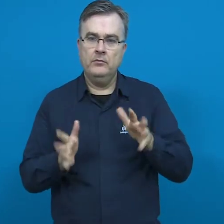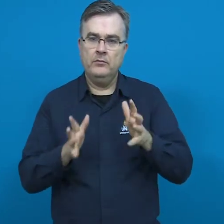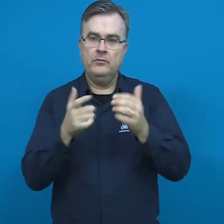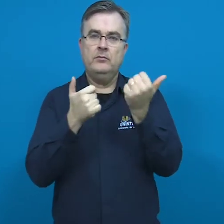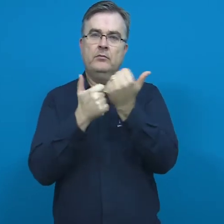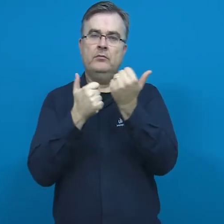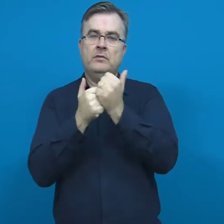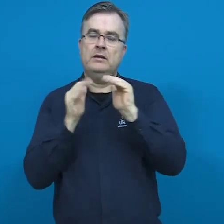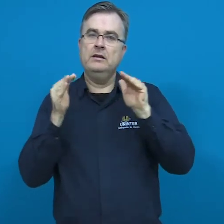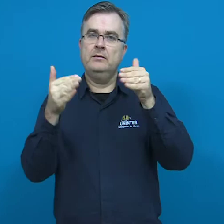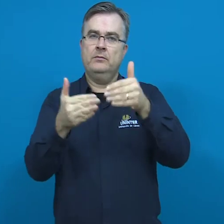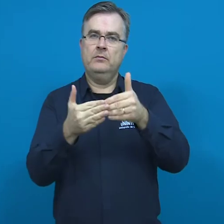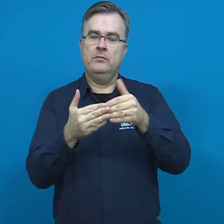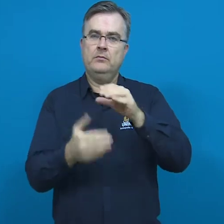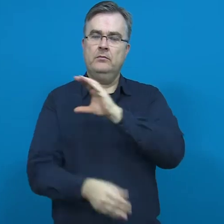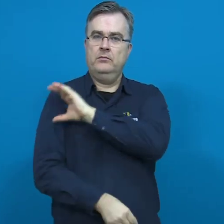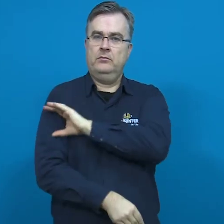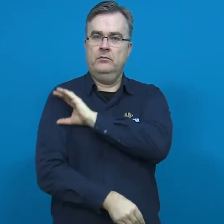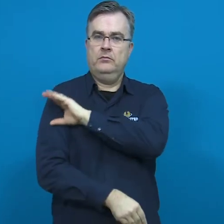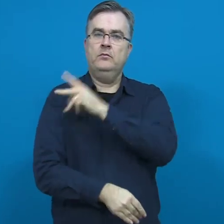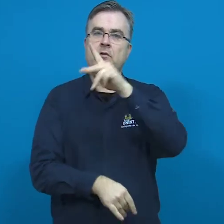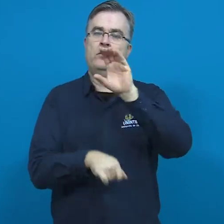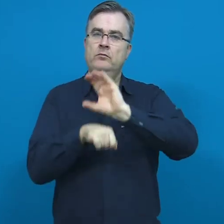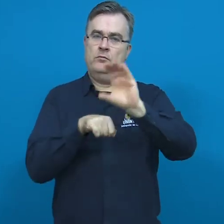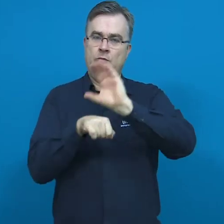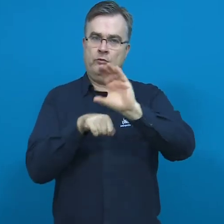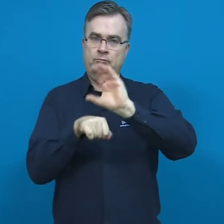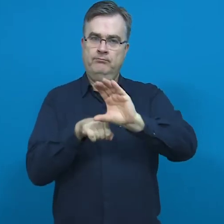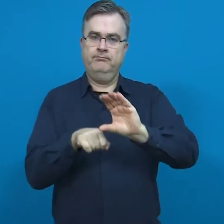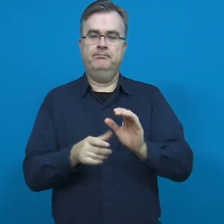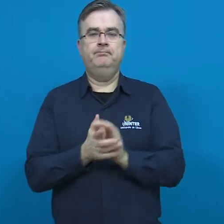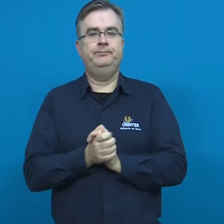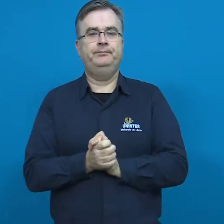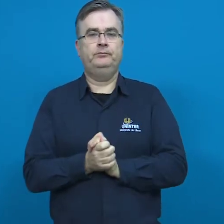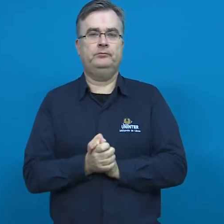é promovido pela Tutoria Central e pela coordenação do seu curso.